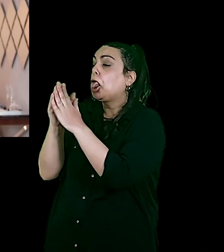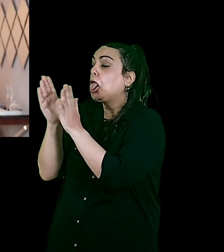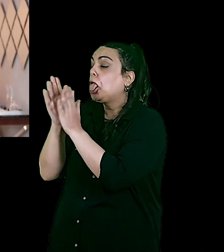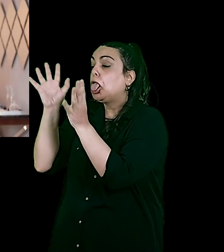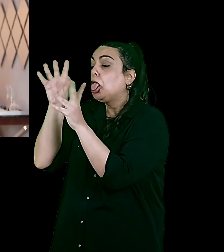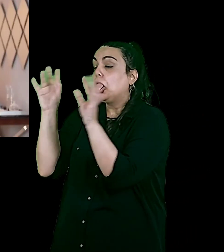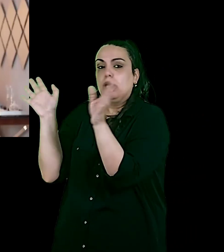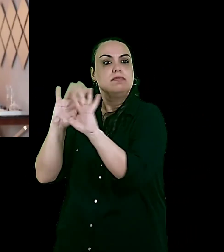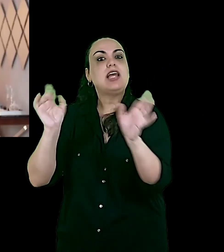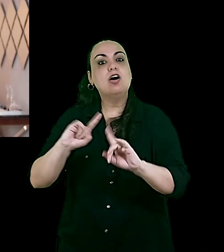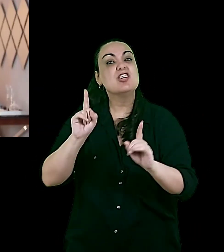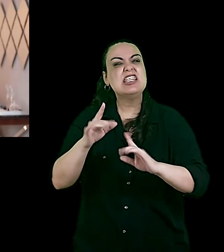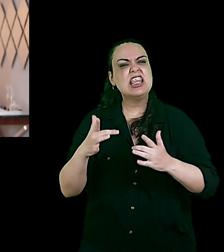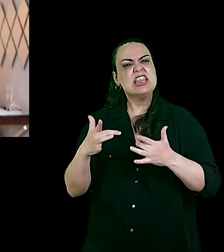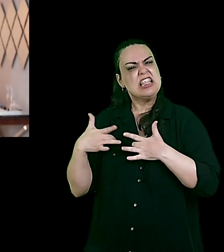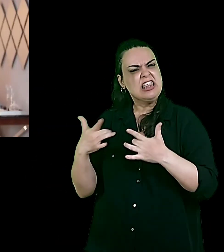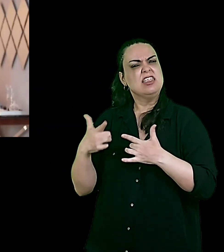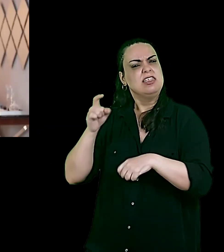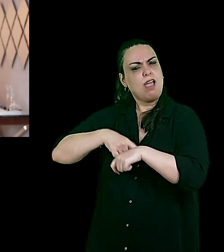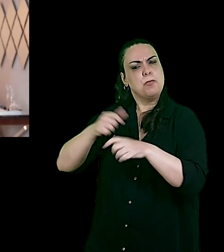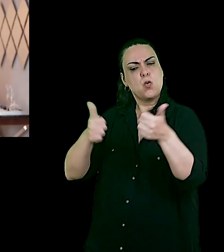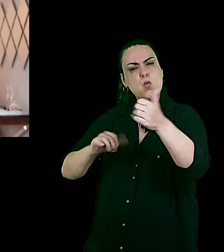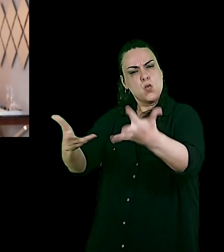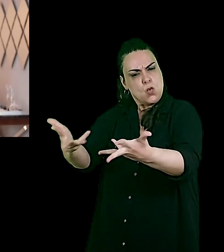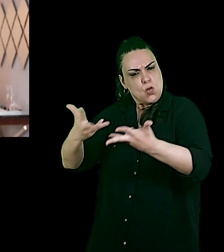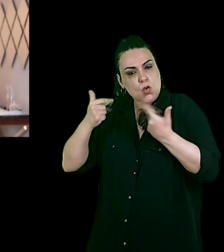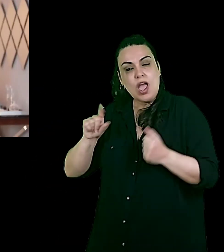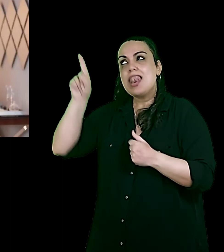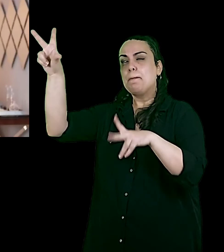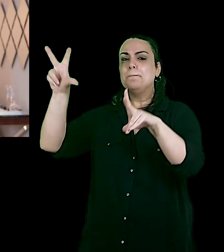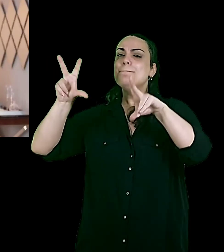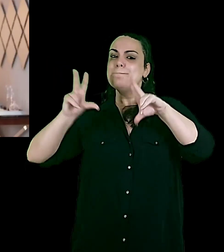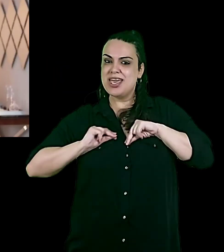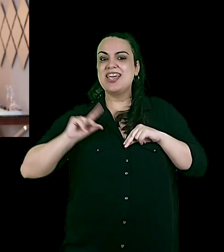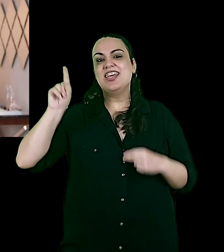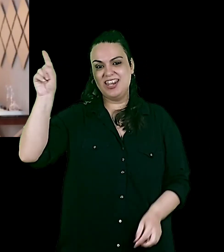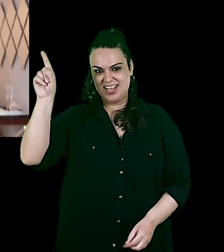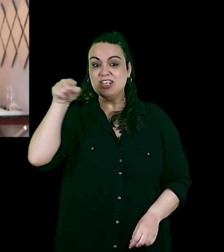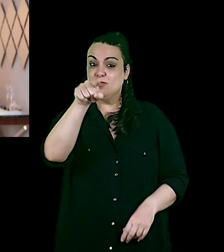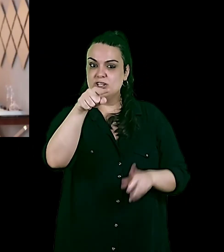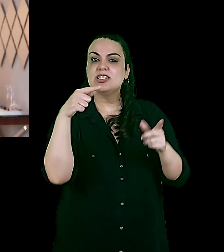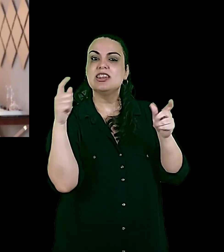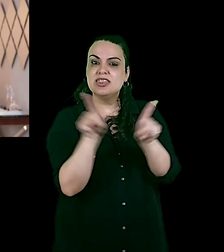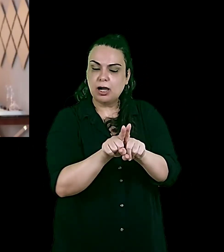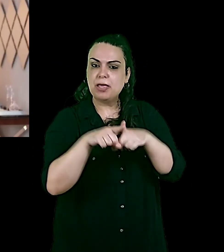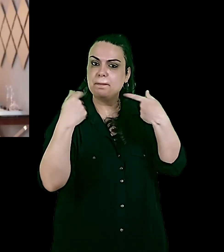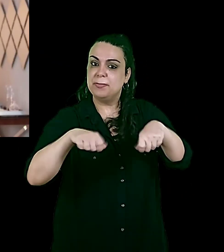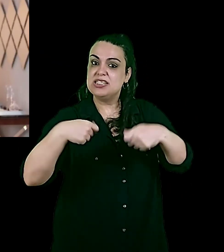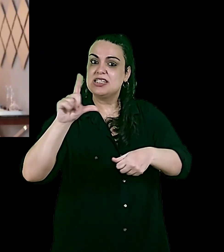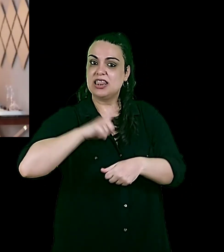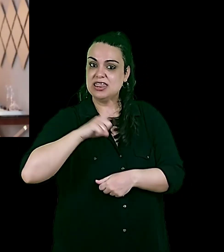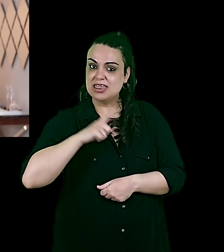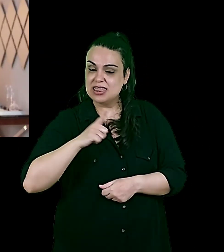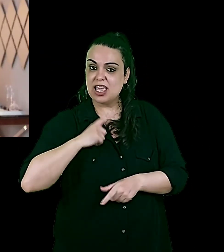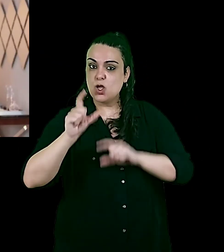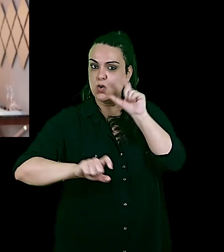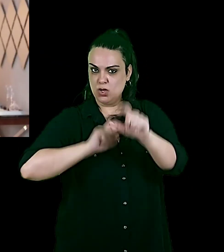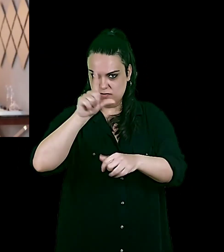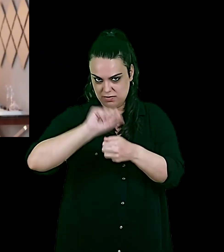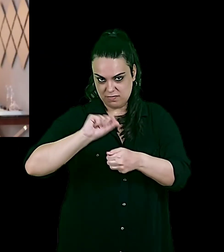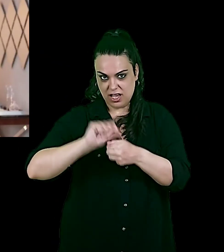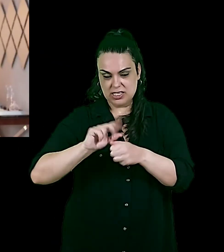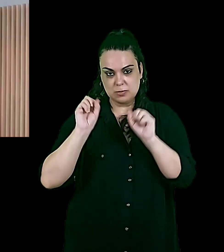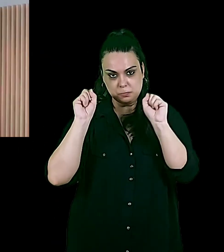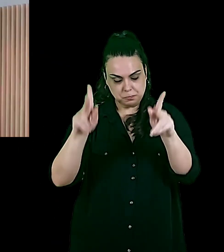na sua rotina e dá para Ele o tempo de qualidade que Ele merece e que você também precisa ter para gerar valor naquilo que você